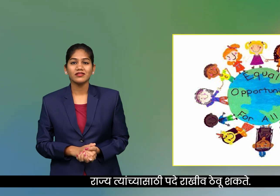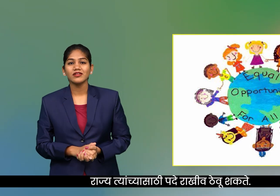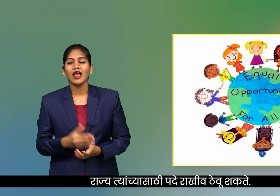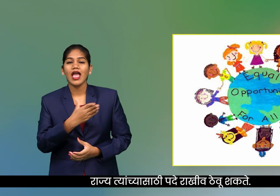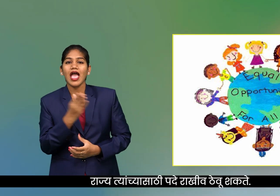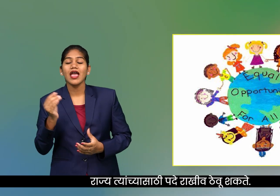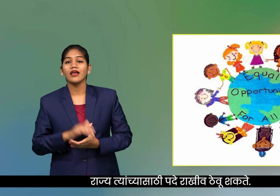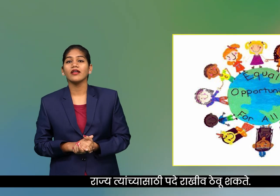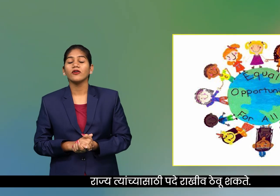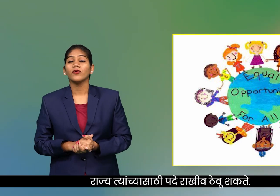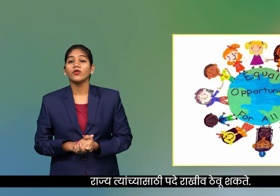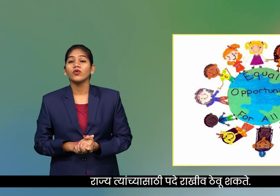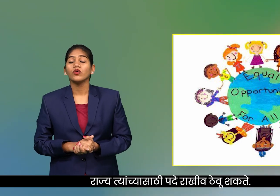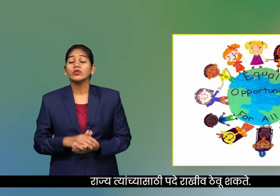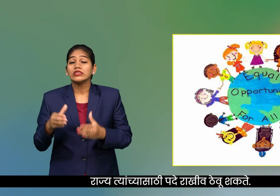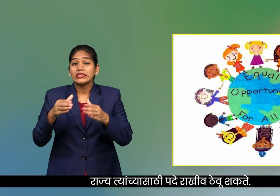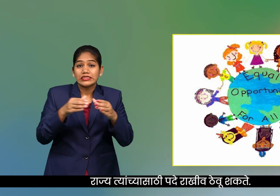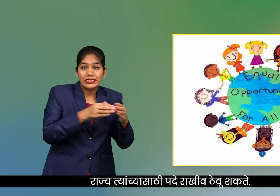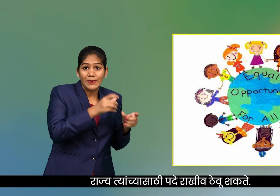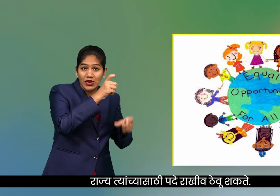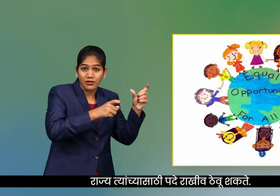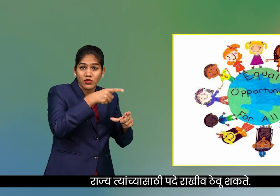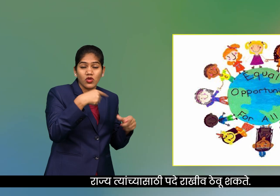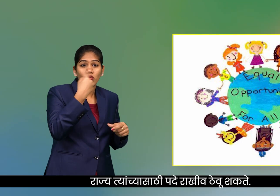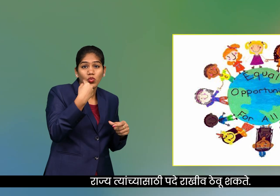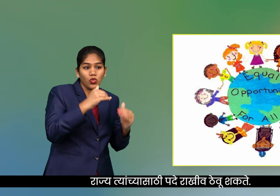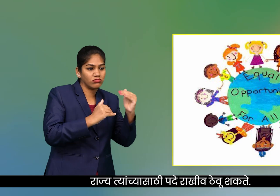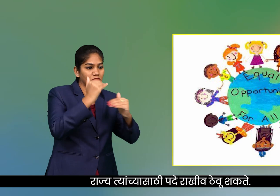राज्य त्यांच्यासाठी पदे राखीव ठेवू शकते.